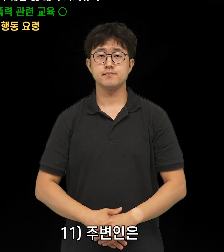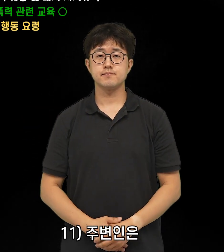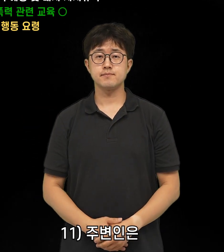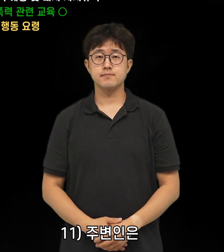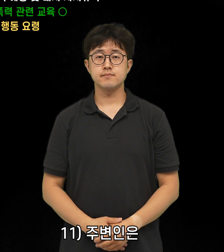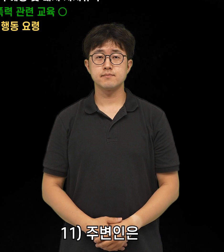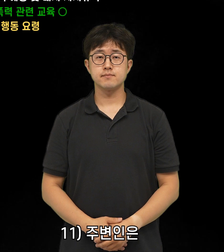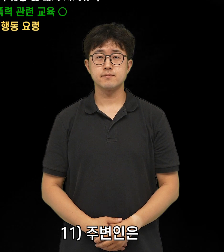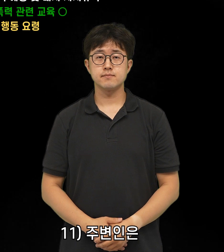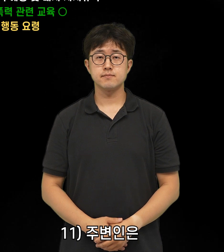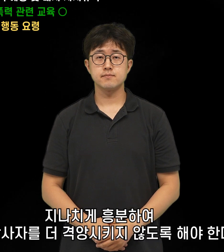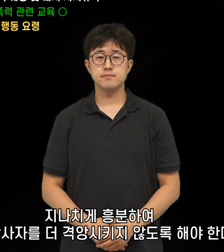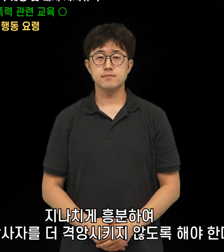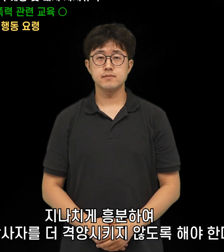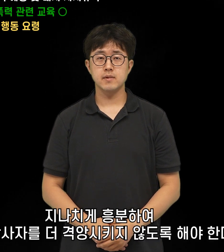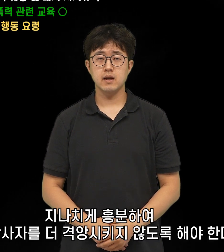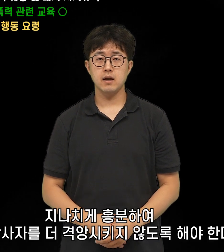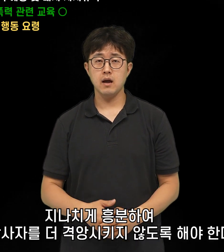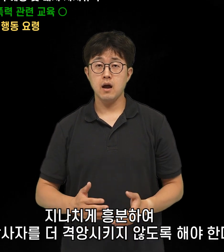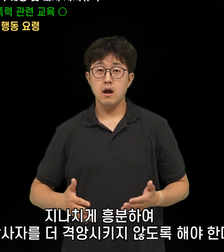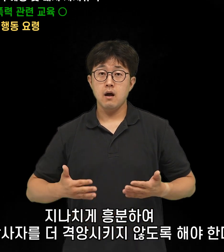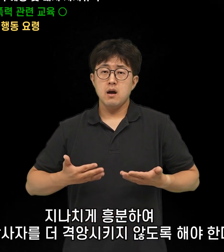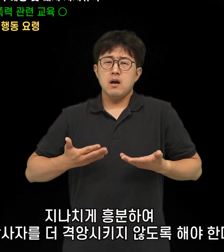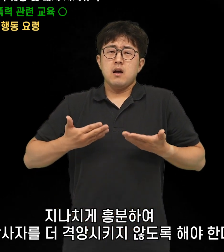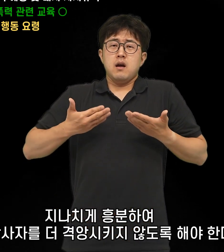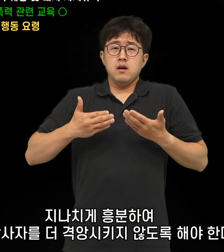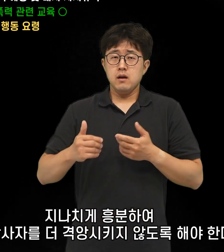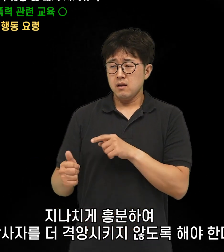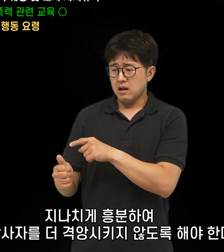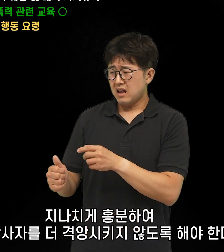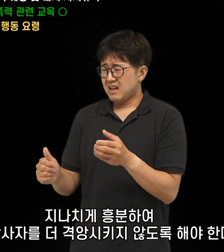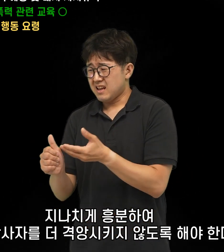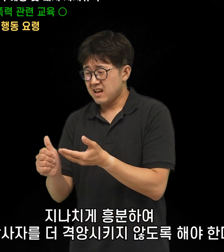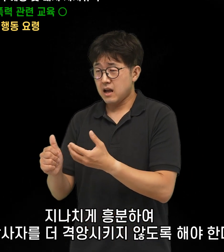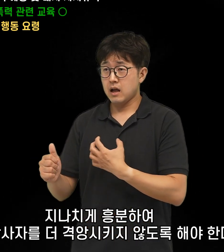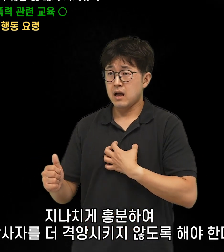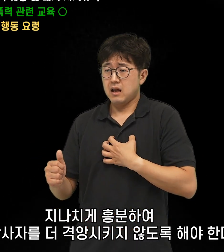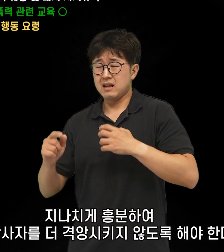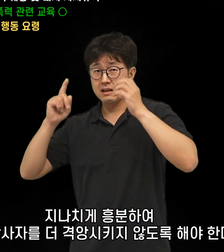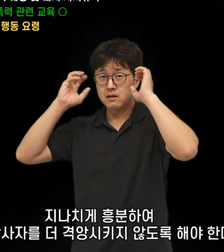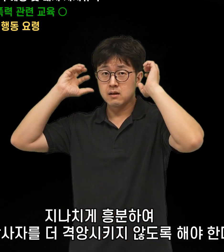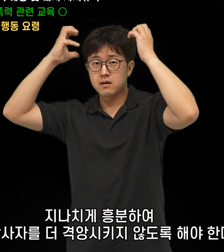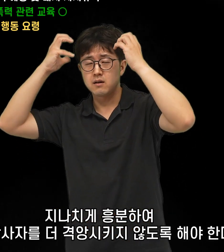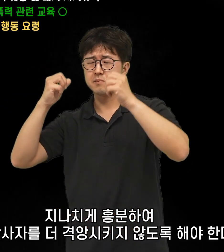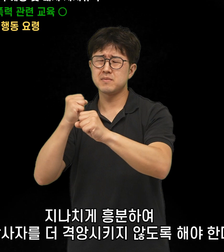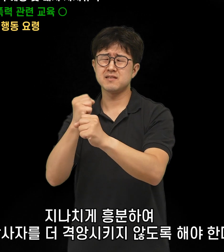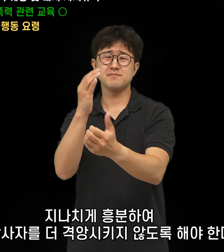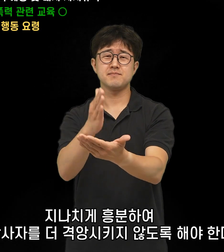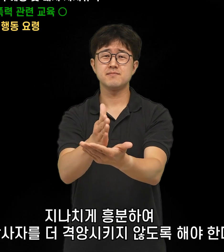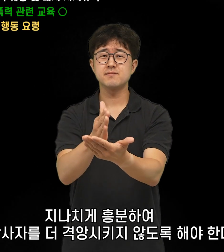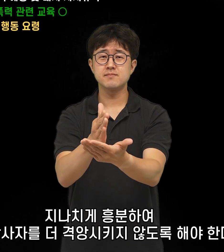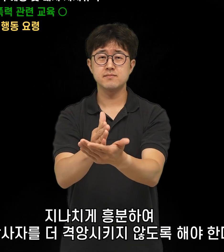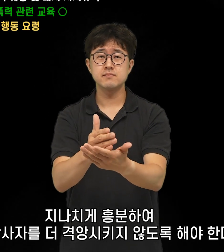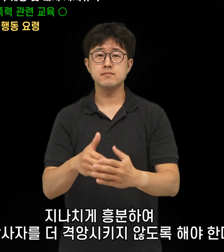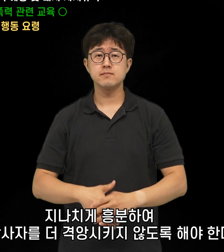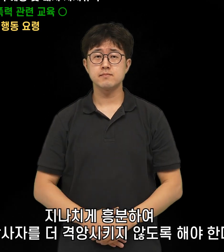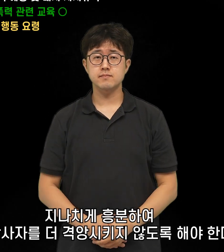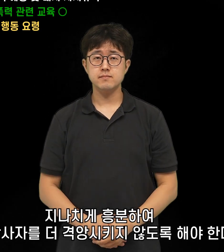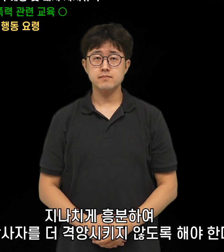주변인은 지나치게 흥분하여 피해 당사자를 더 격양시키지 않도록 해야 한다.